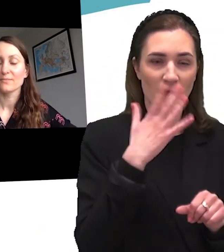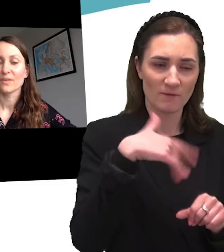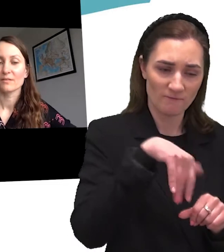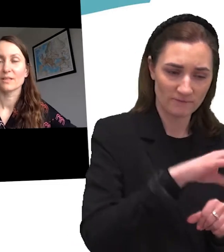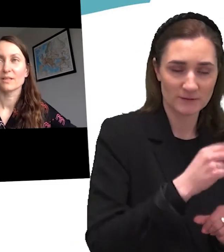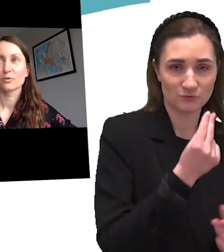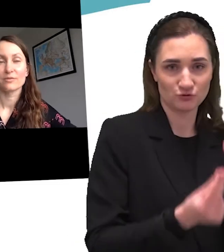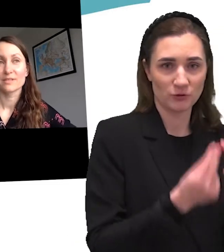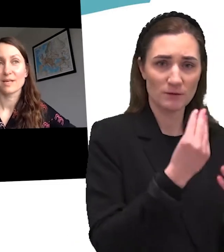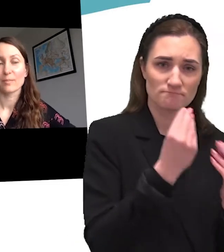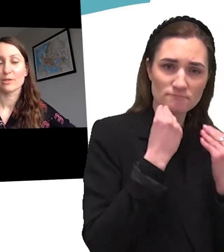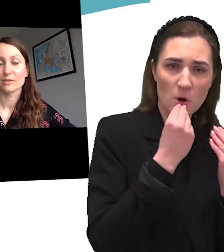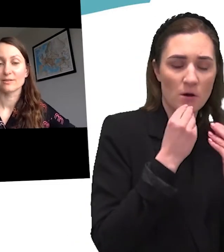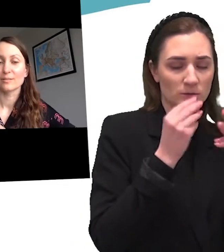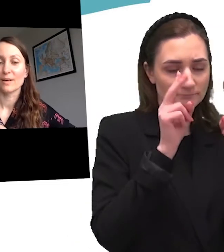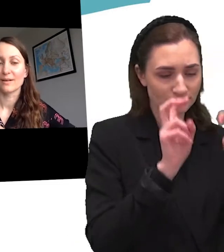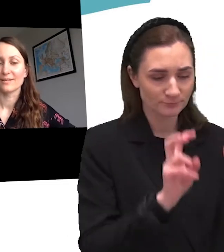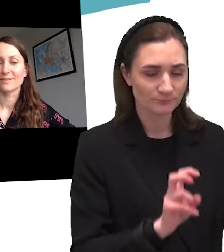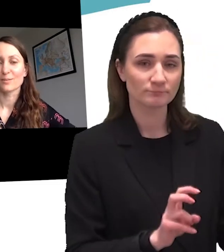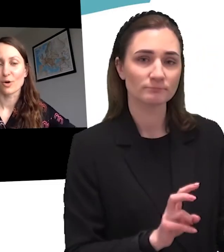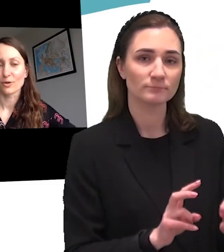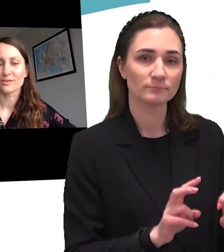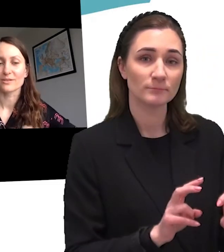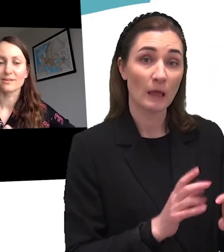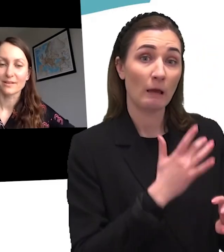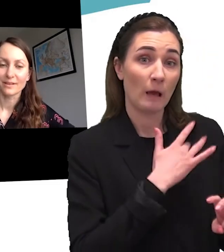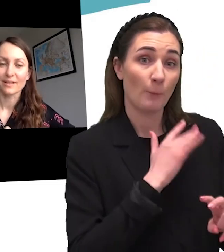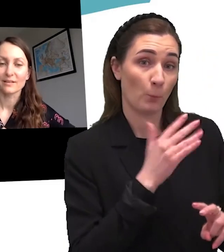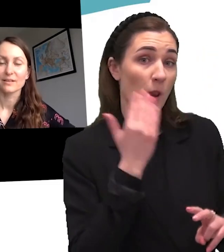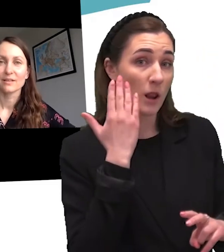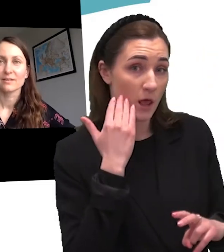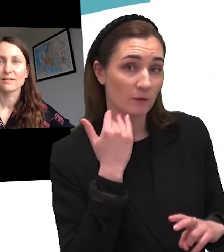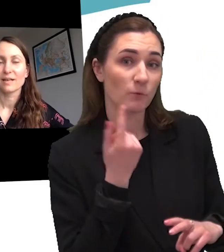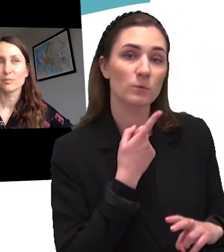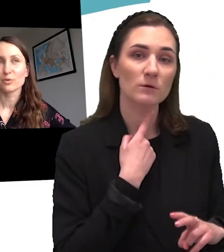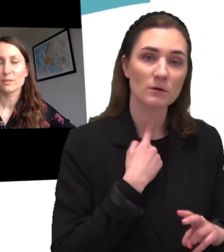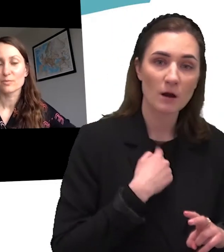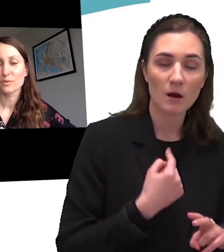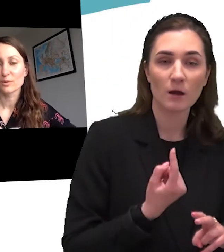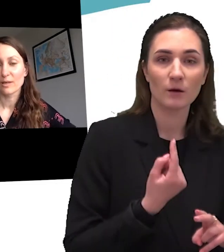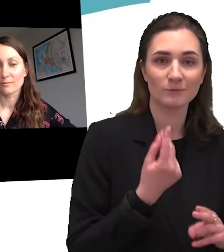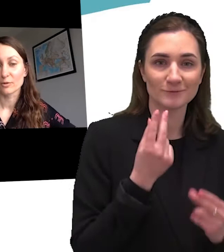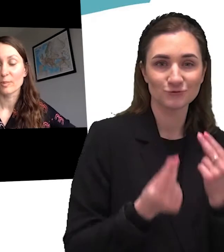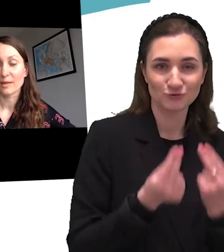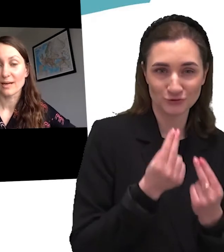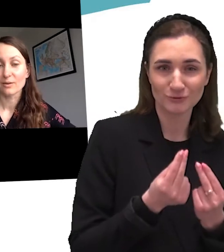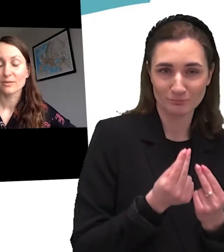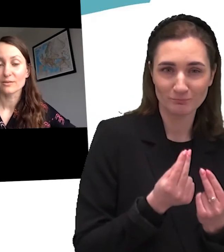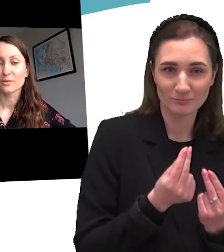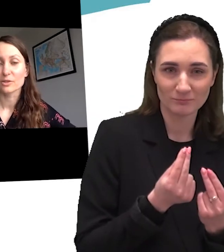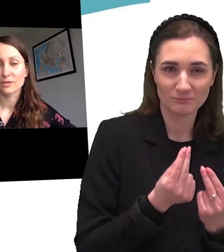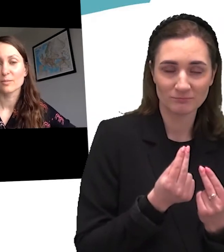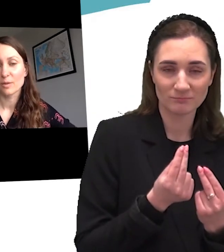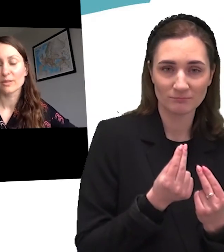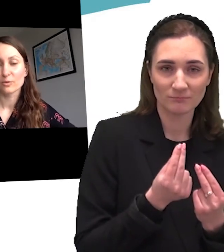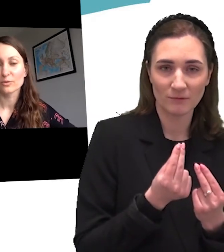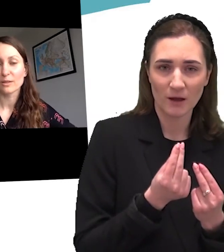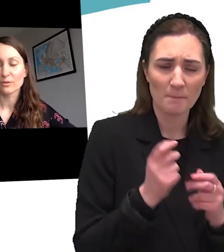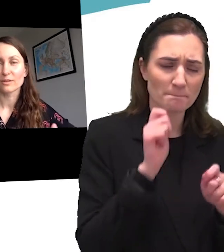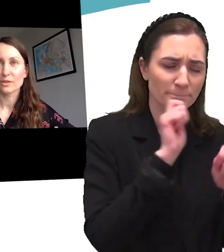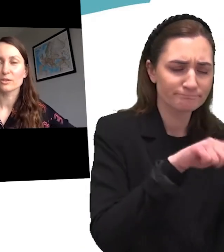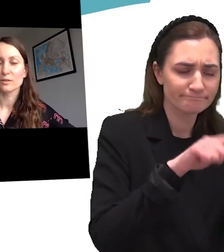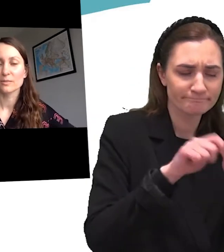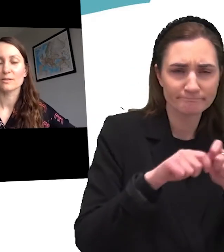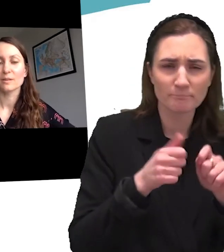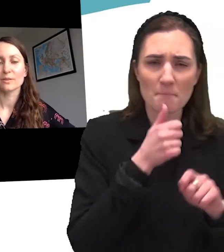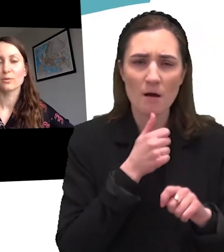žaidimą, vaikai juk viską per žaidimą ir mokos ir tyrinėja, tai galbūt jiems bus daug lengviau ir paragauti žaidimo metu, jeigu